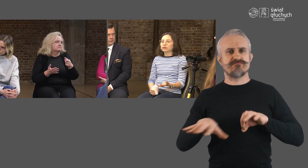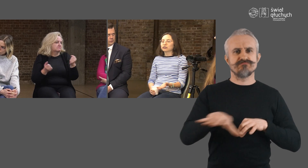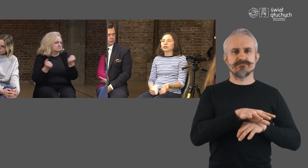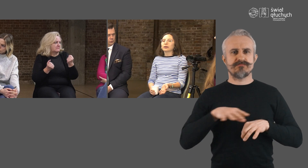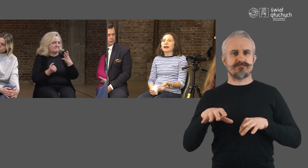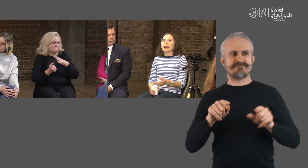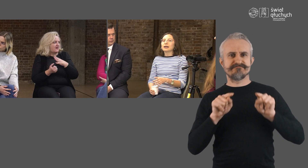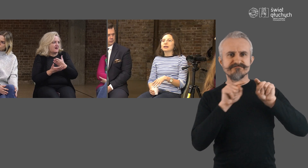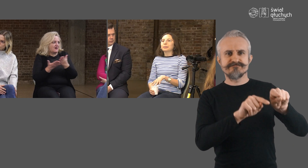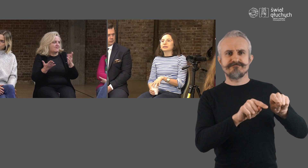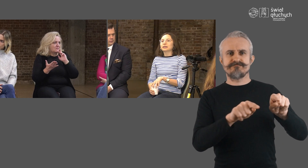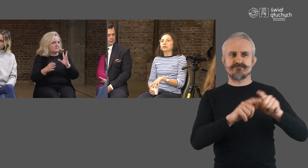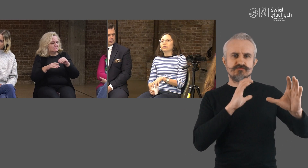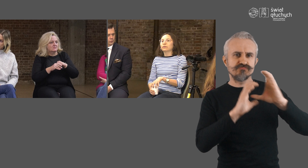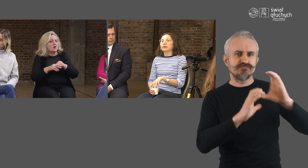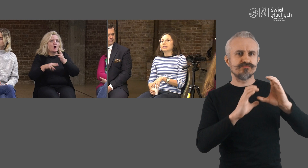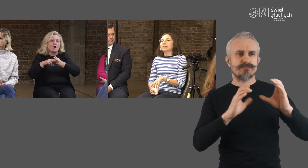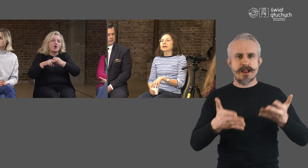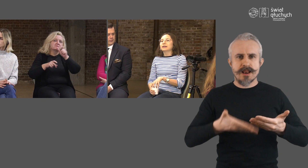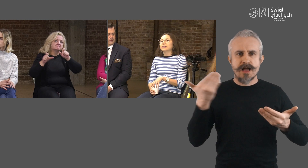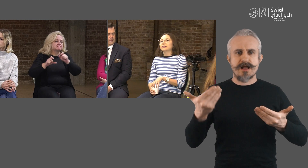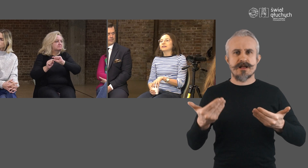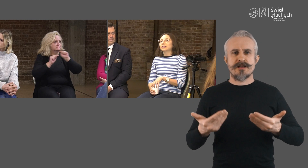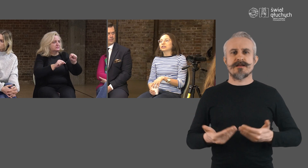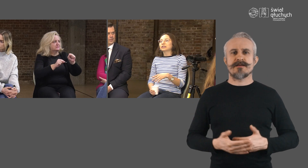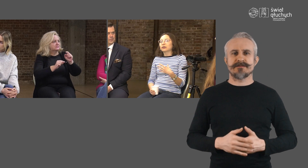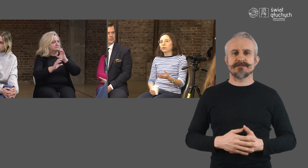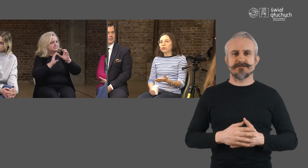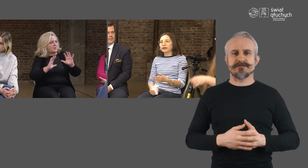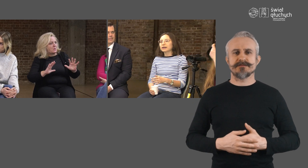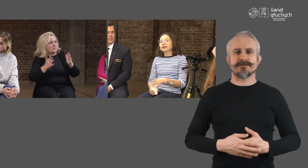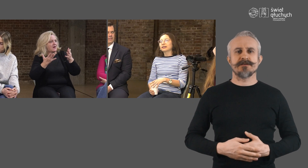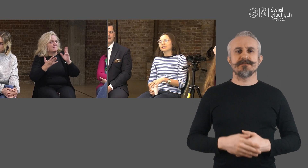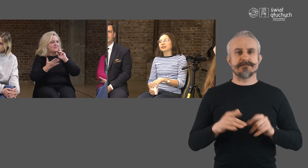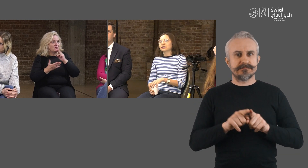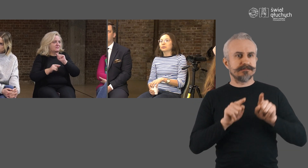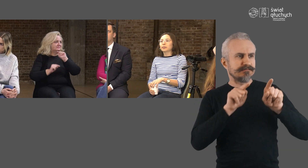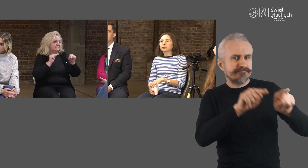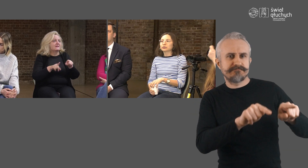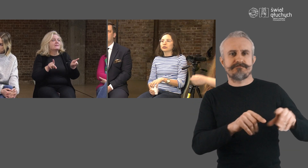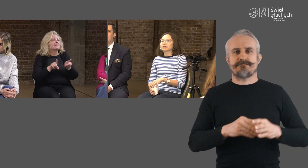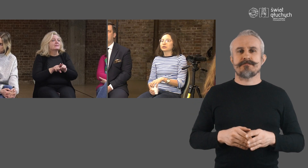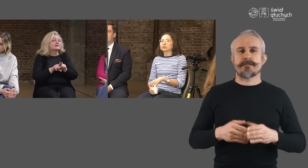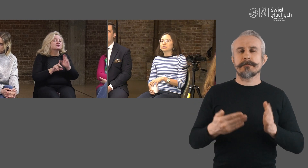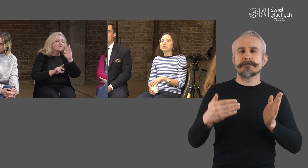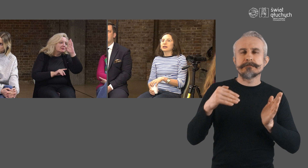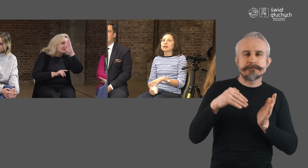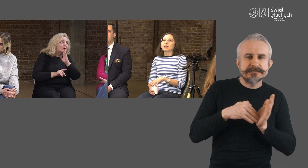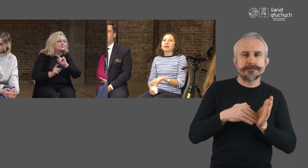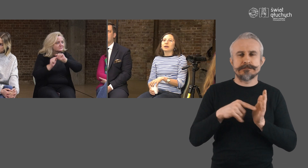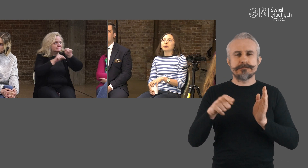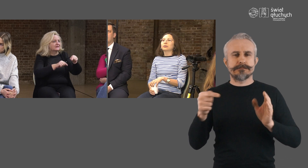ogromną wartością dla pacjentów też głuchych i też słabość słyszących,